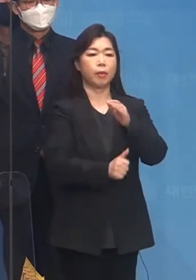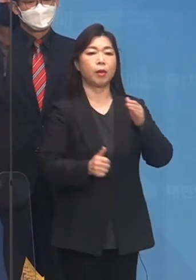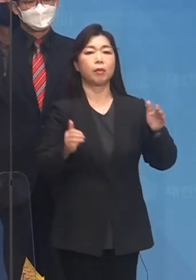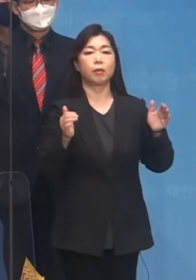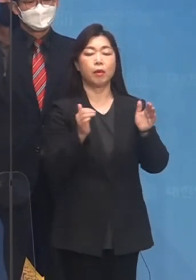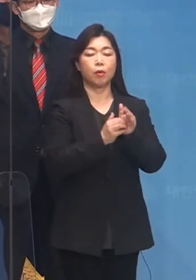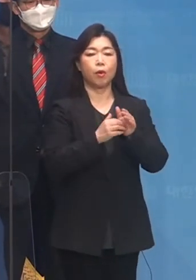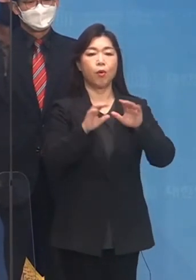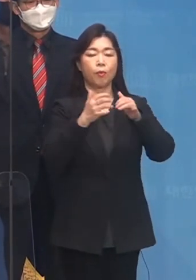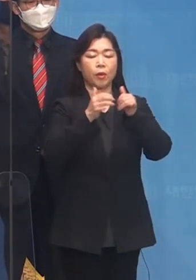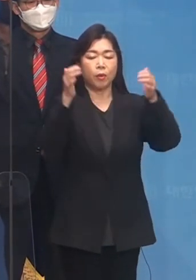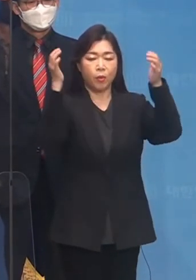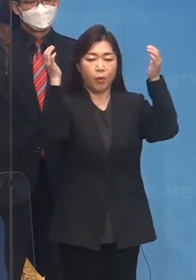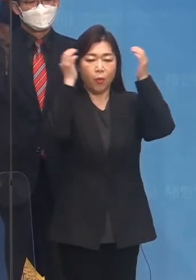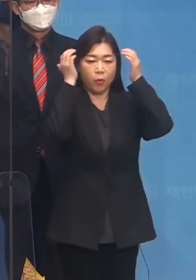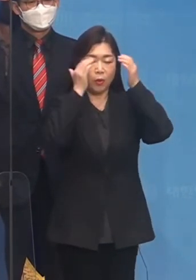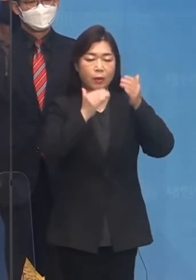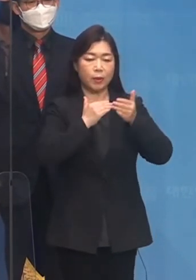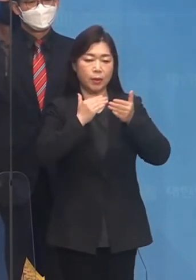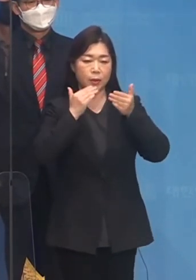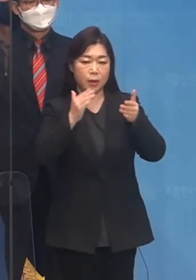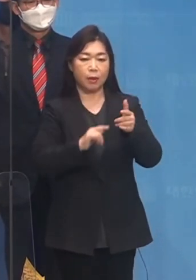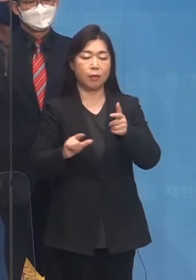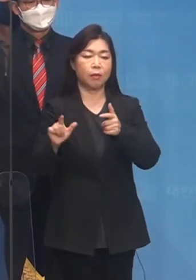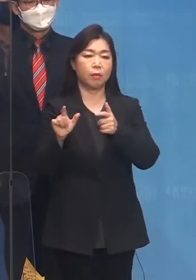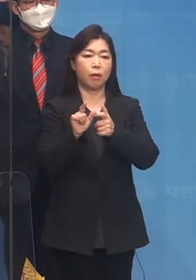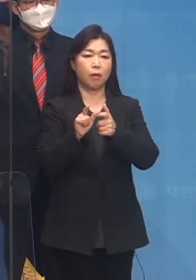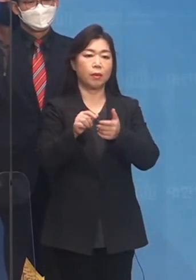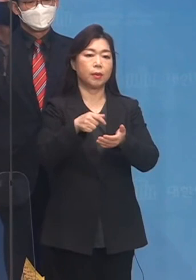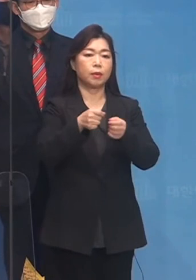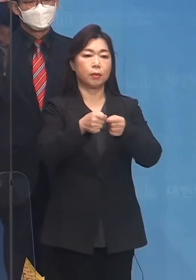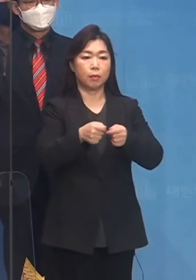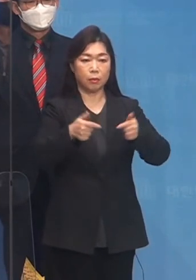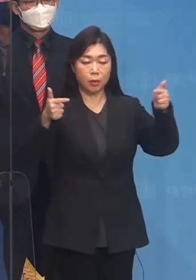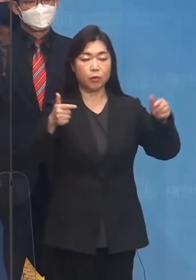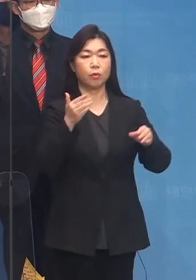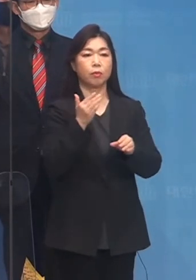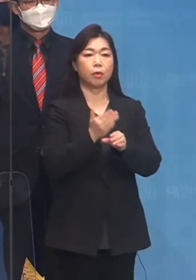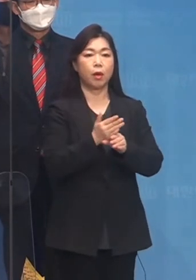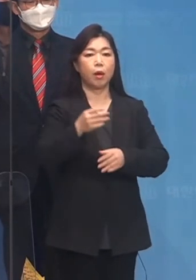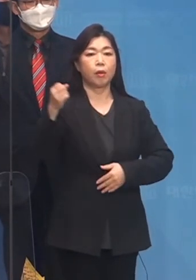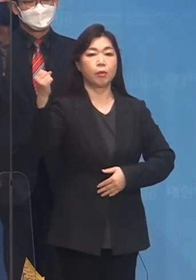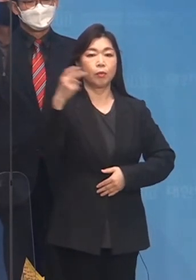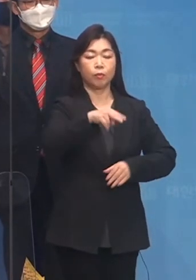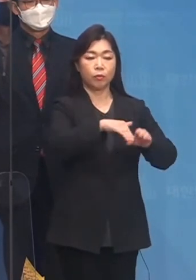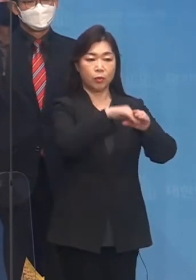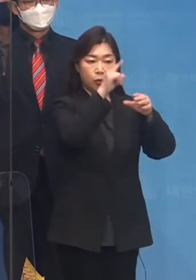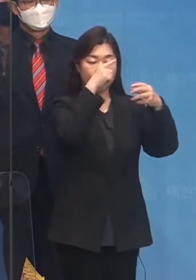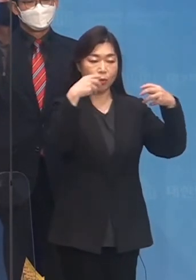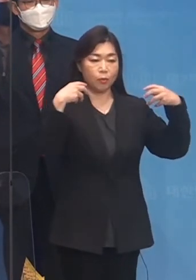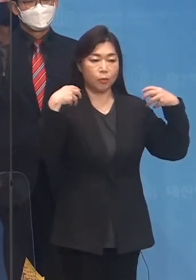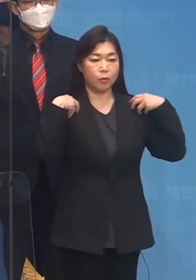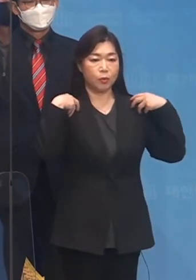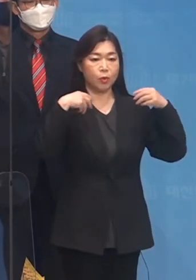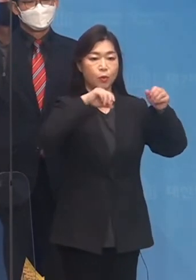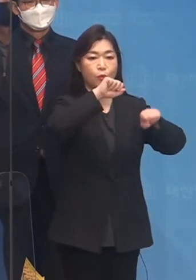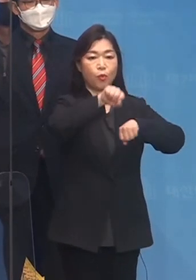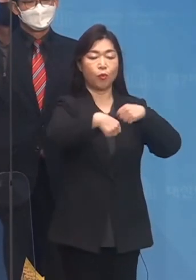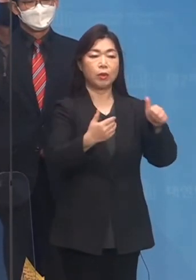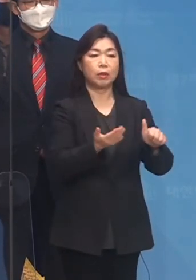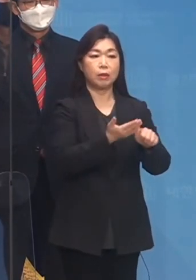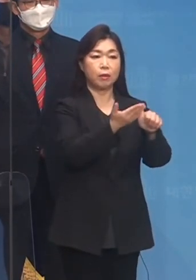국민들의 고통과 희생은 더욱 가중되고 있습니다. 또한 문재인 정부의 가축